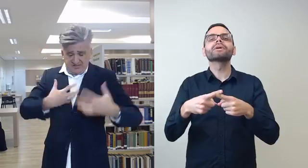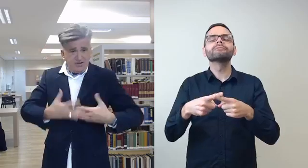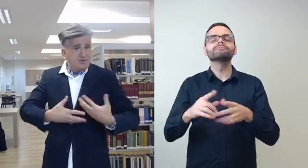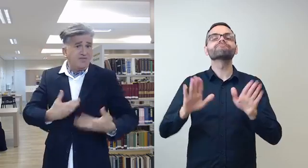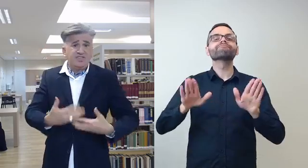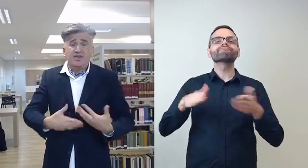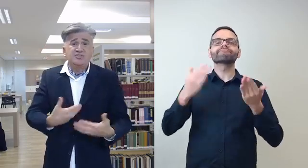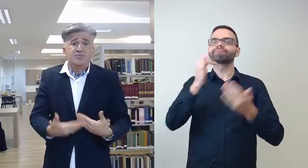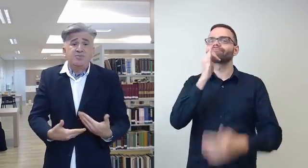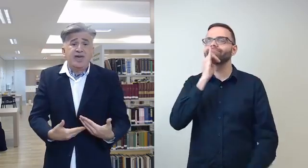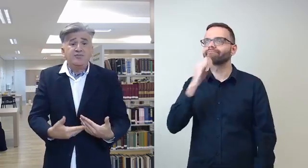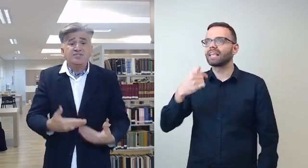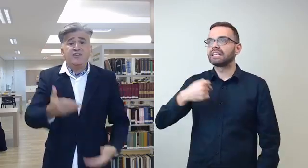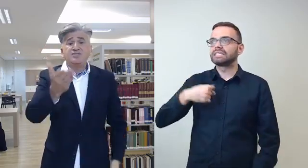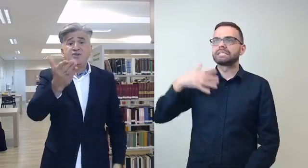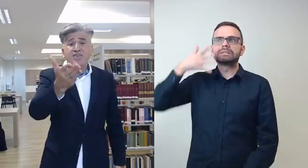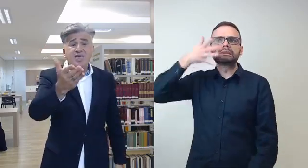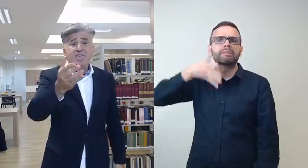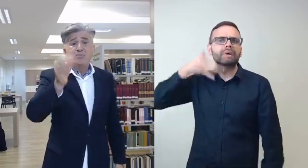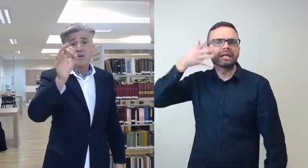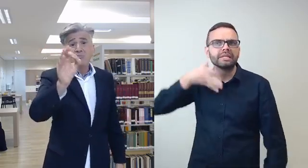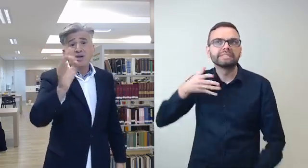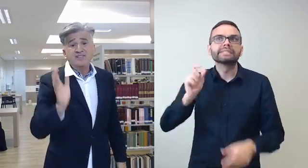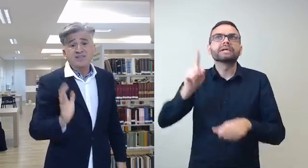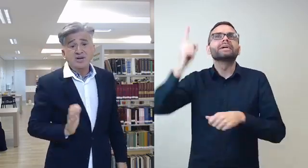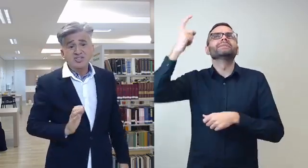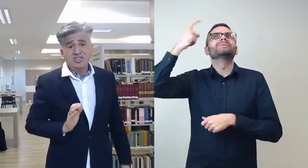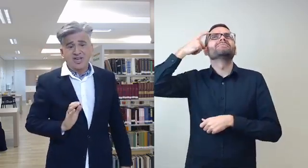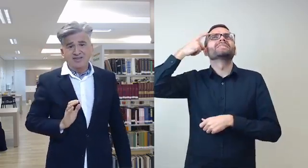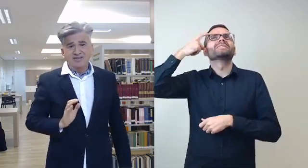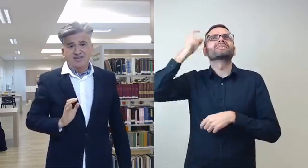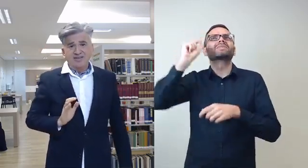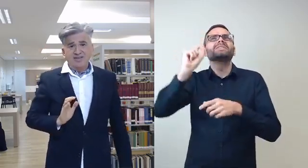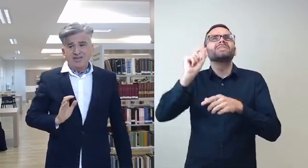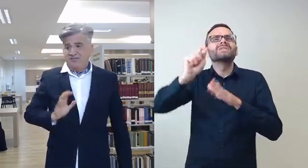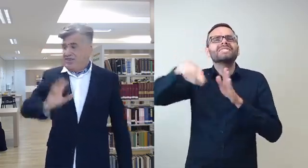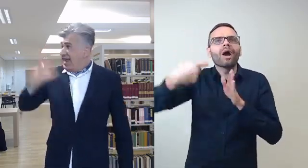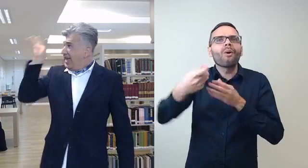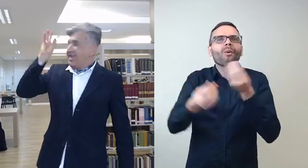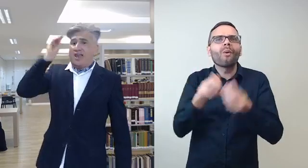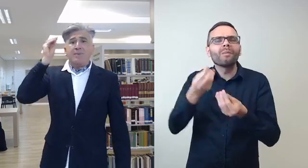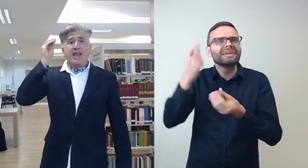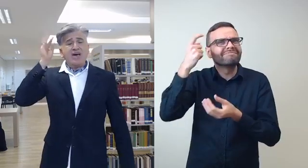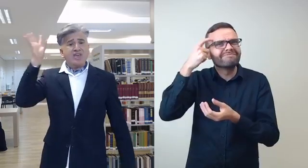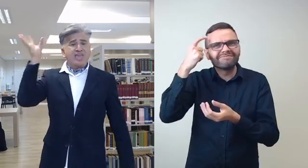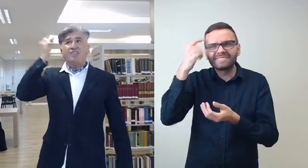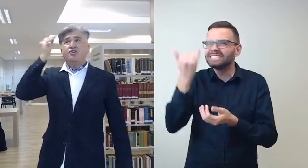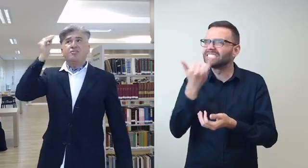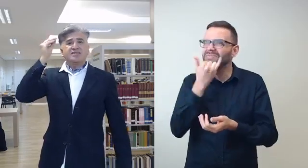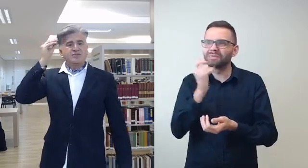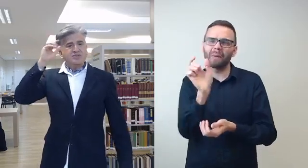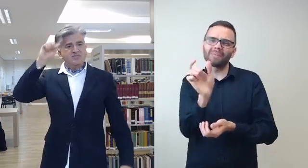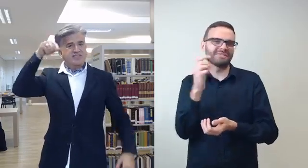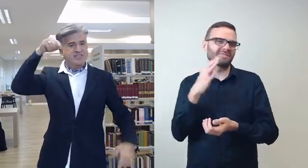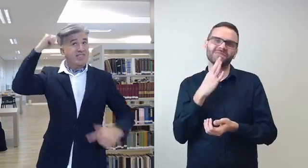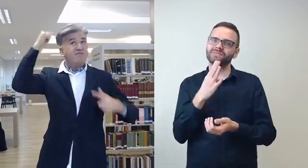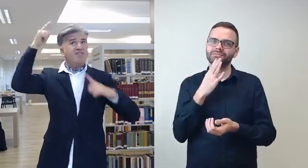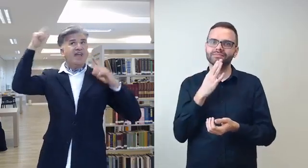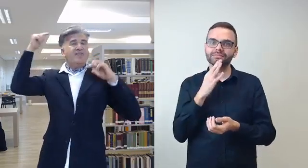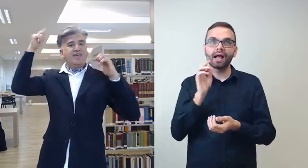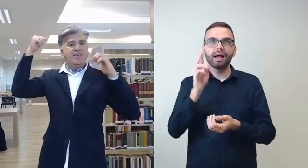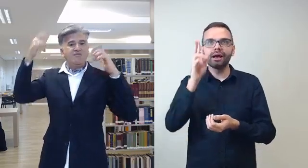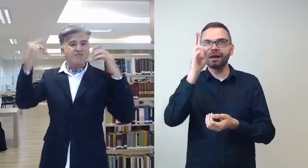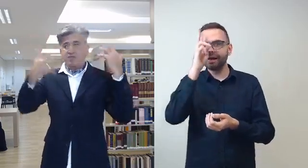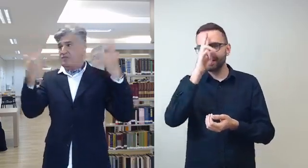que você não teve tempo de se preparar, você vai usar o quê? Memória semântica. Virá aquela palavra, aquela informação que você teve